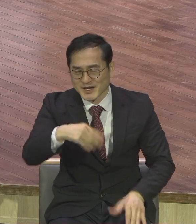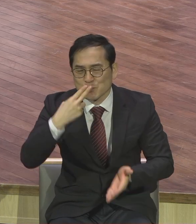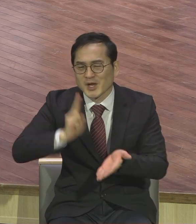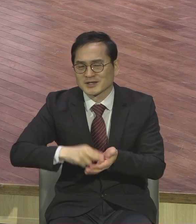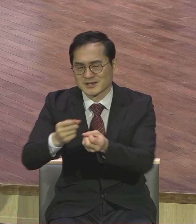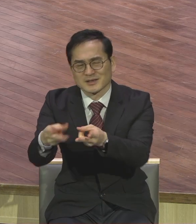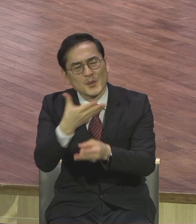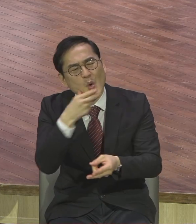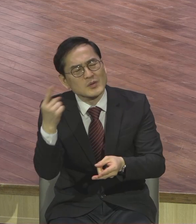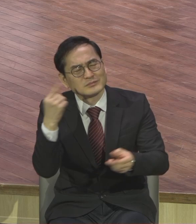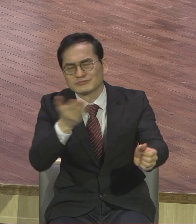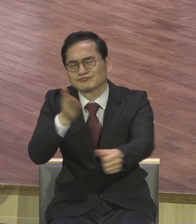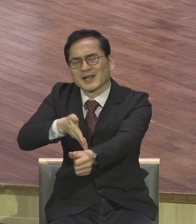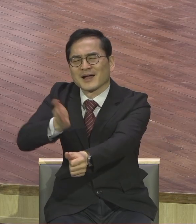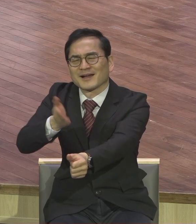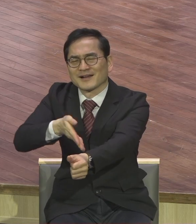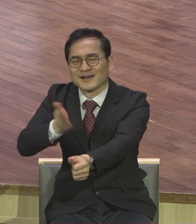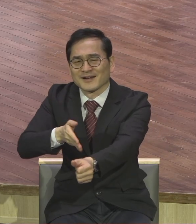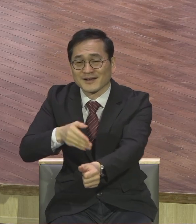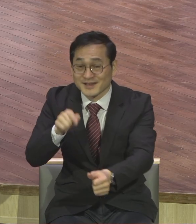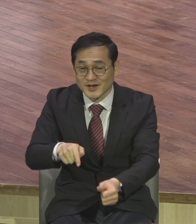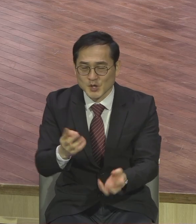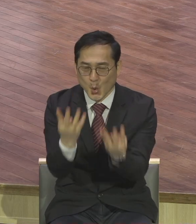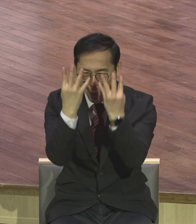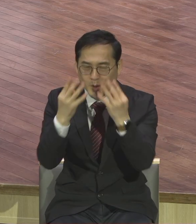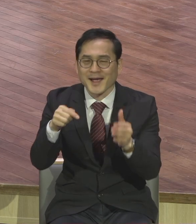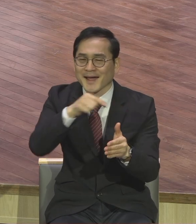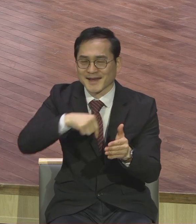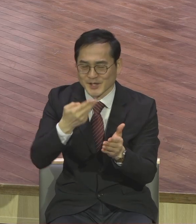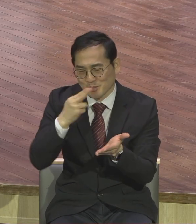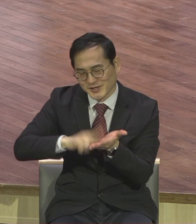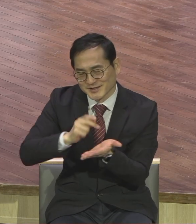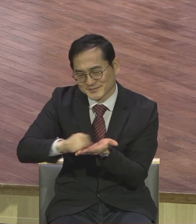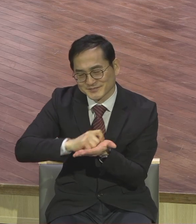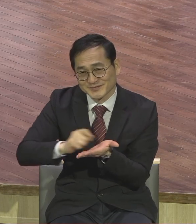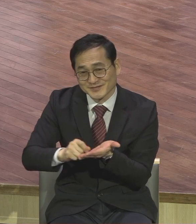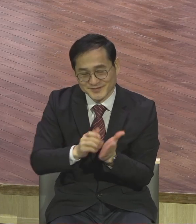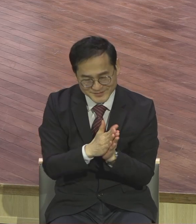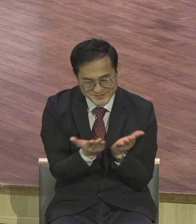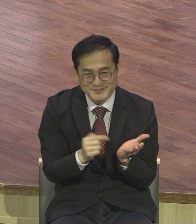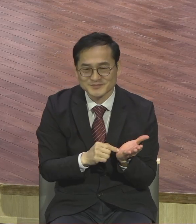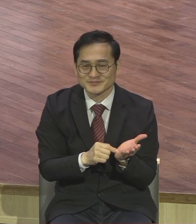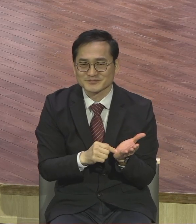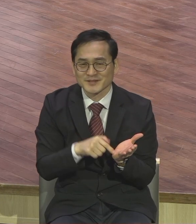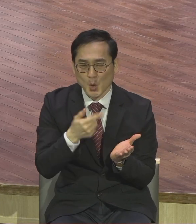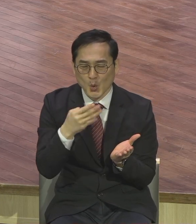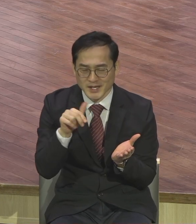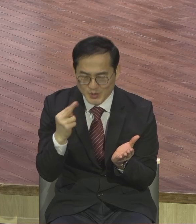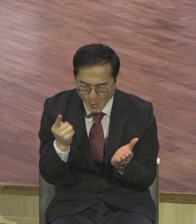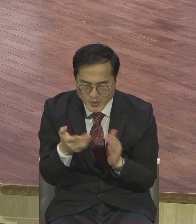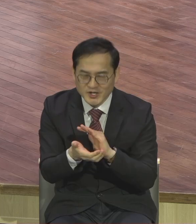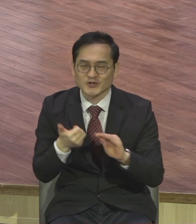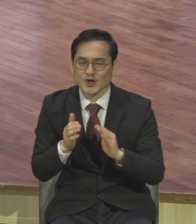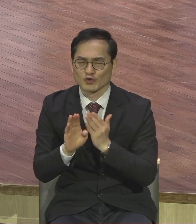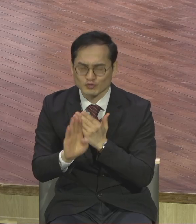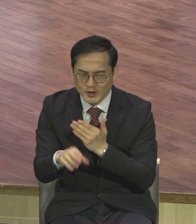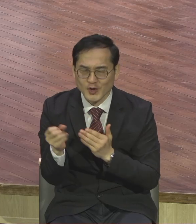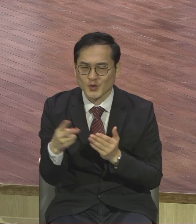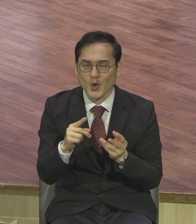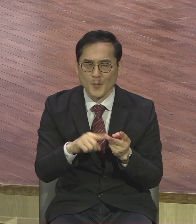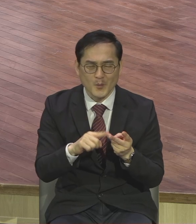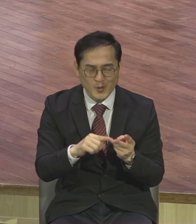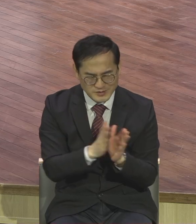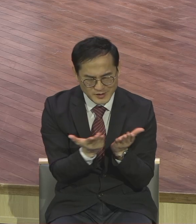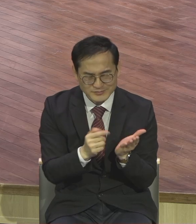그리게 썼습니다. 그것이 옥중서신이고 그것이 목회서신입니다. 사도 바울은 자신이